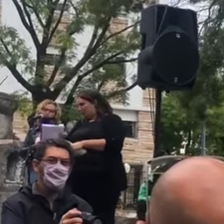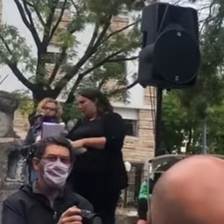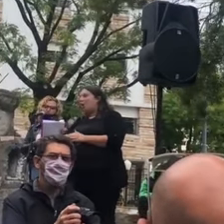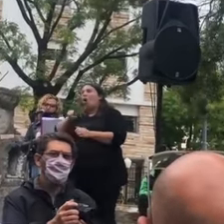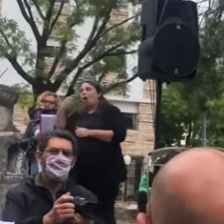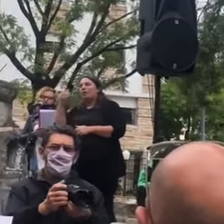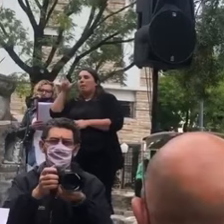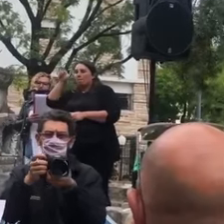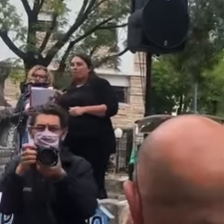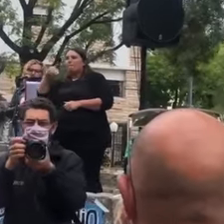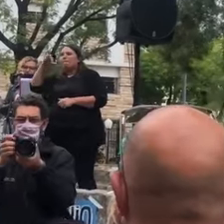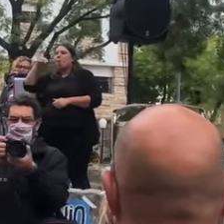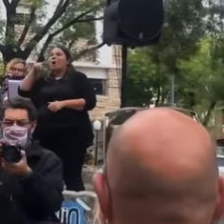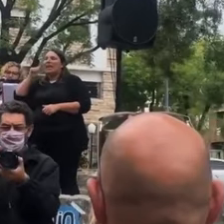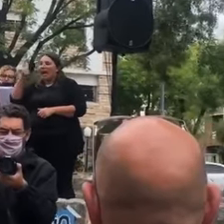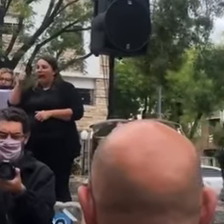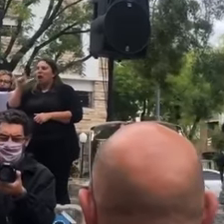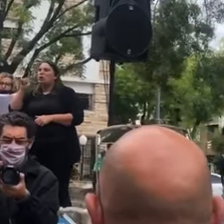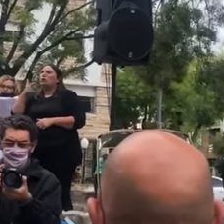Mónica Zuccarece,